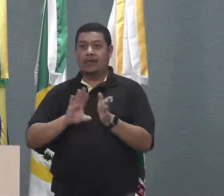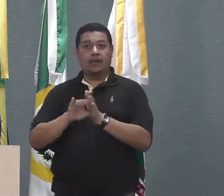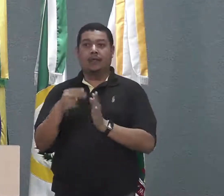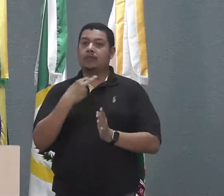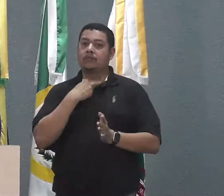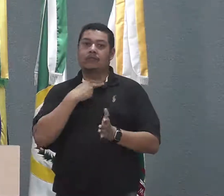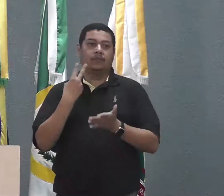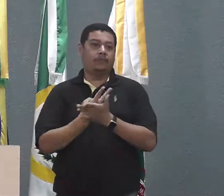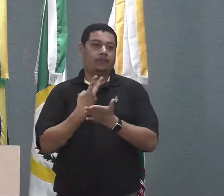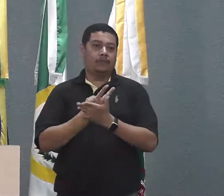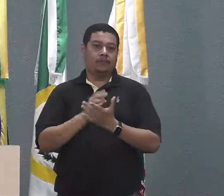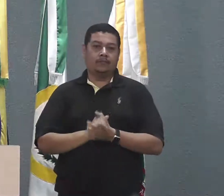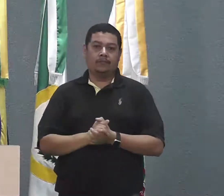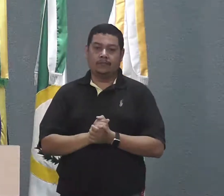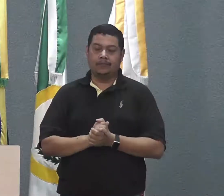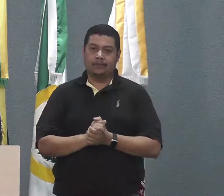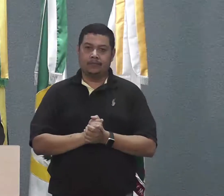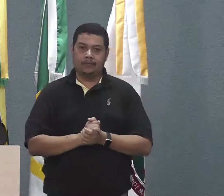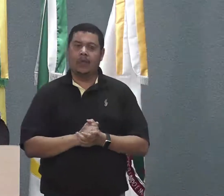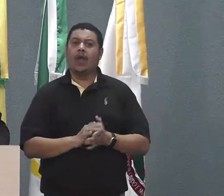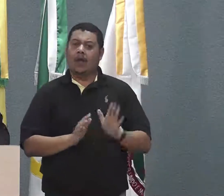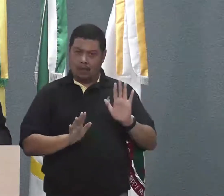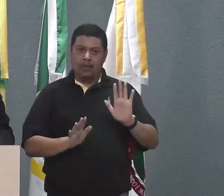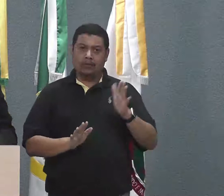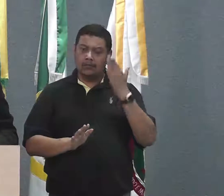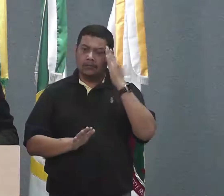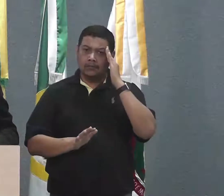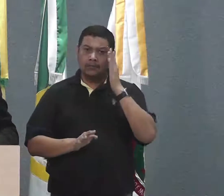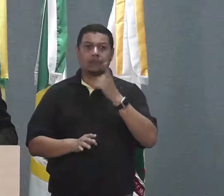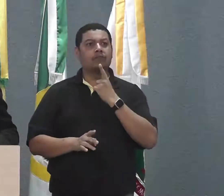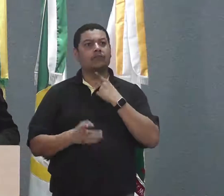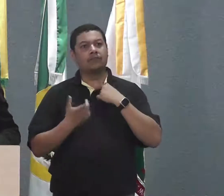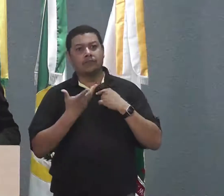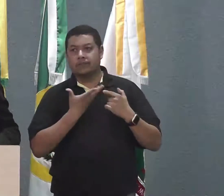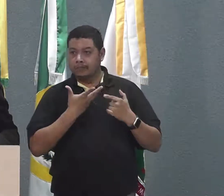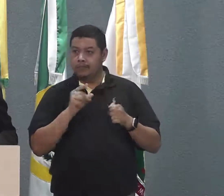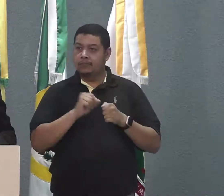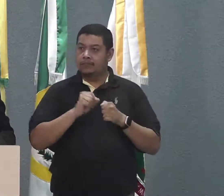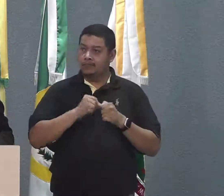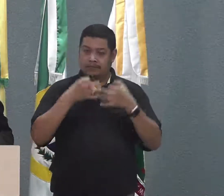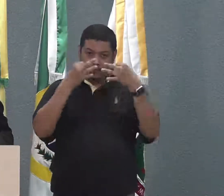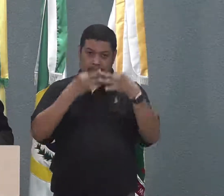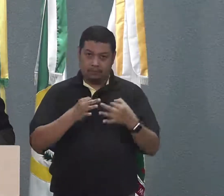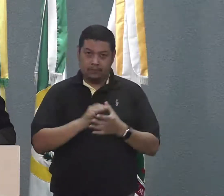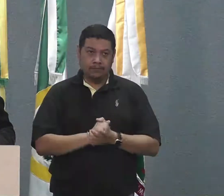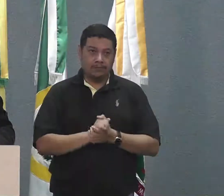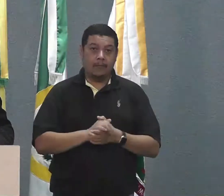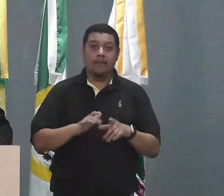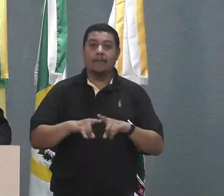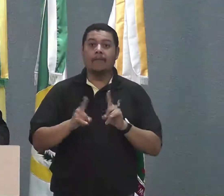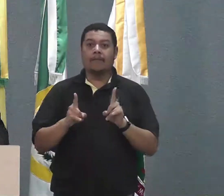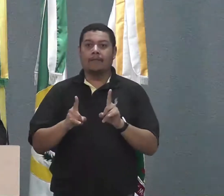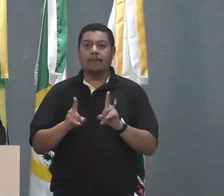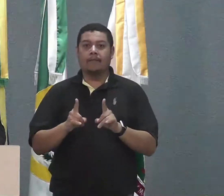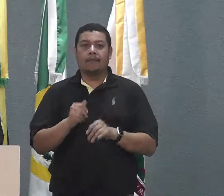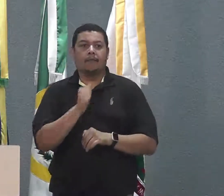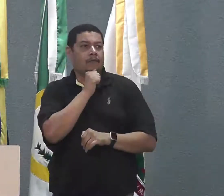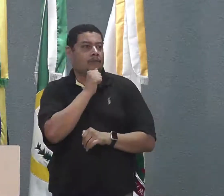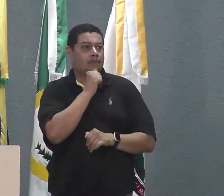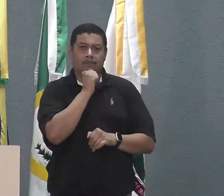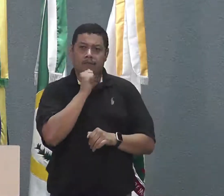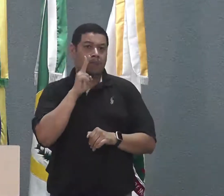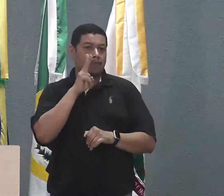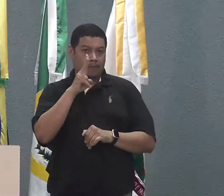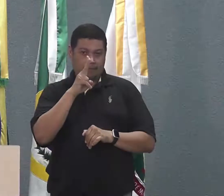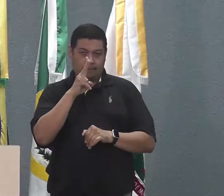errar. Eu entendo a ansiedade em querer resolver a situação, vereador Corá. Mas sem a força que